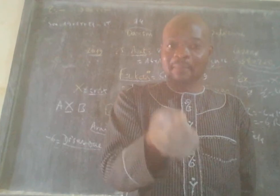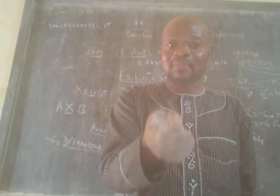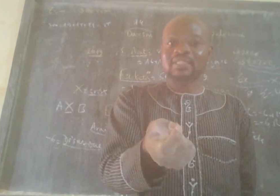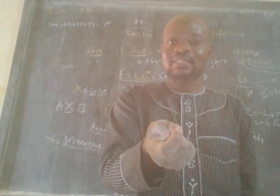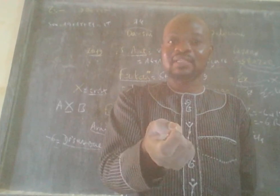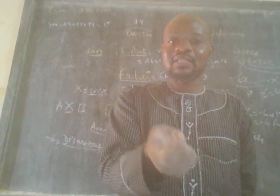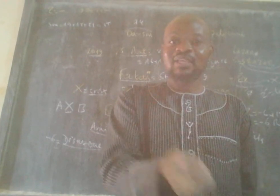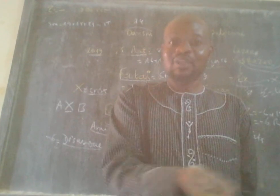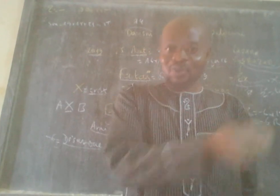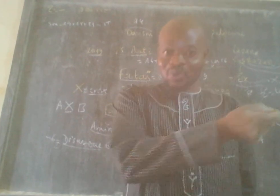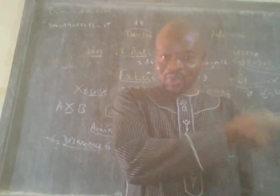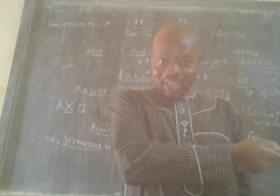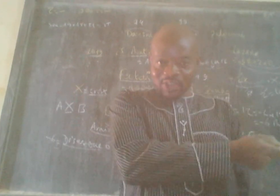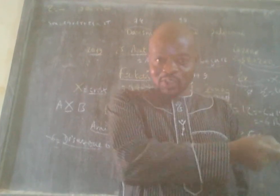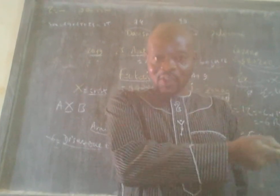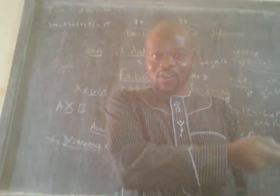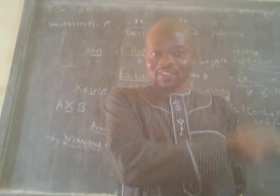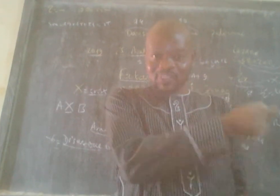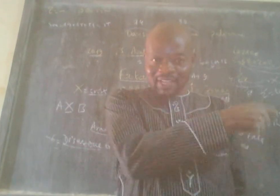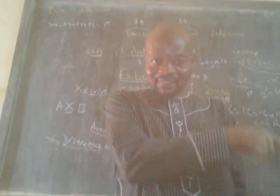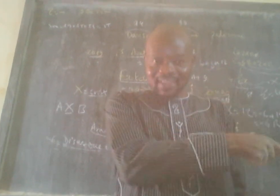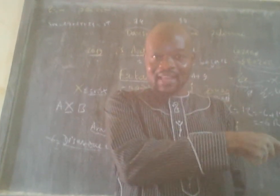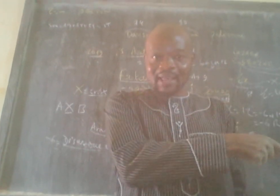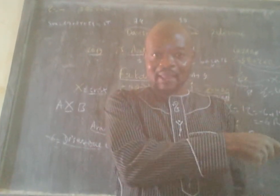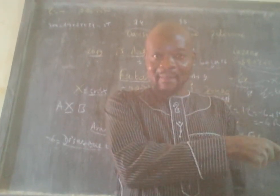après-midi le guérisseur de la veille là